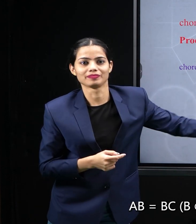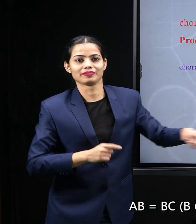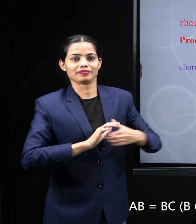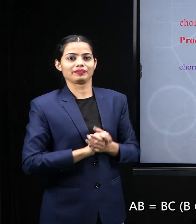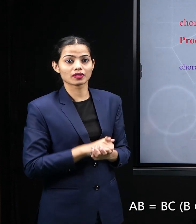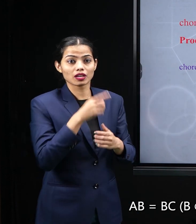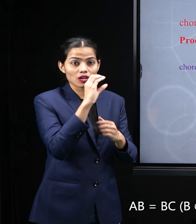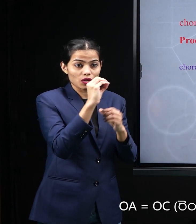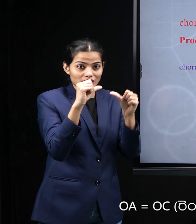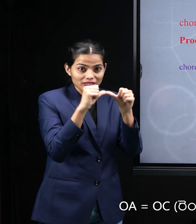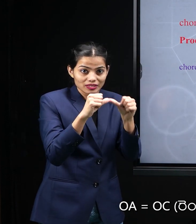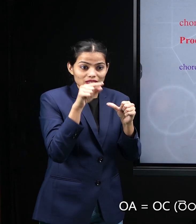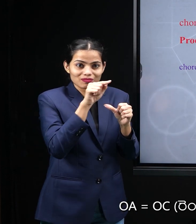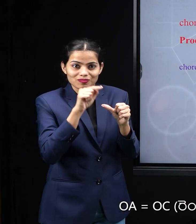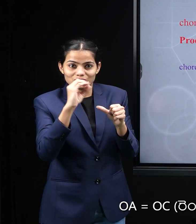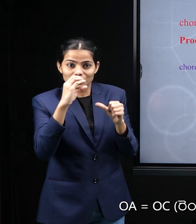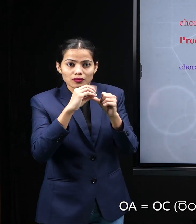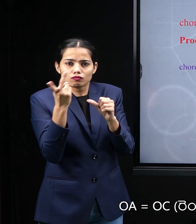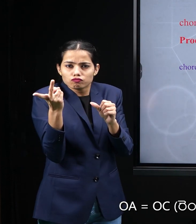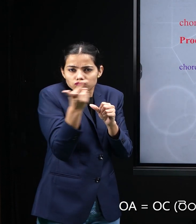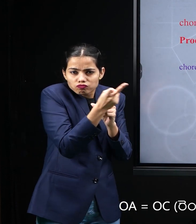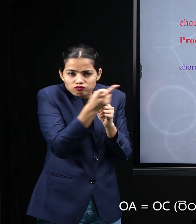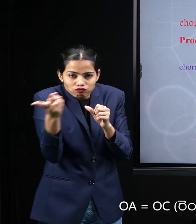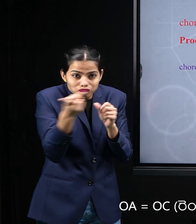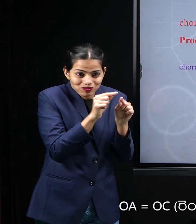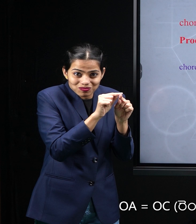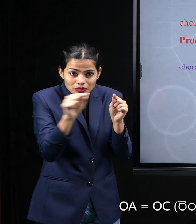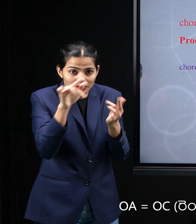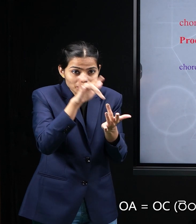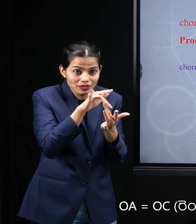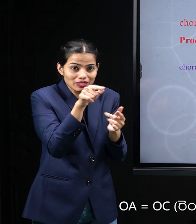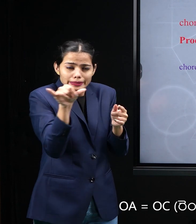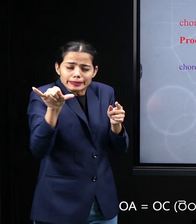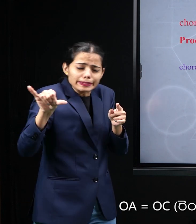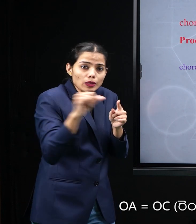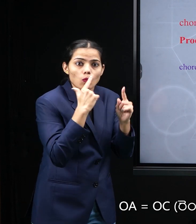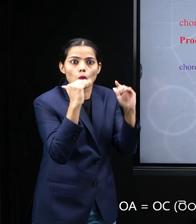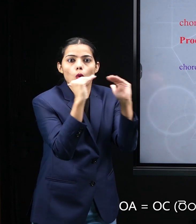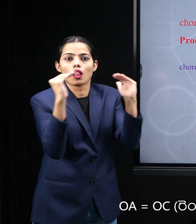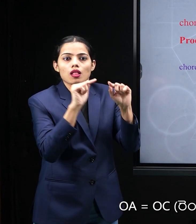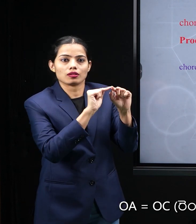బిందువు. OA OC రెండు ఒకే వృత్తం యొక్క వ్యాసార్థాలు.